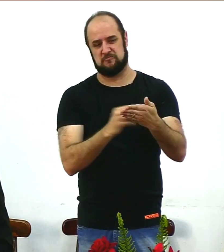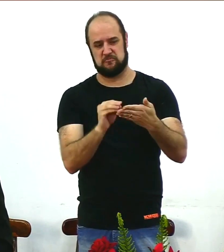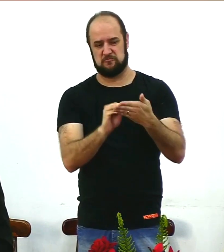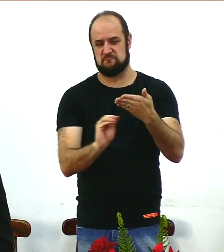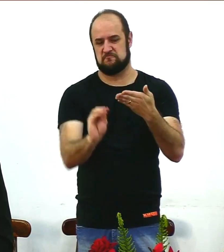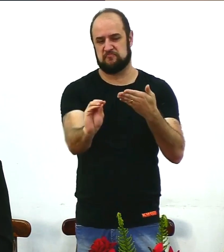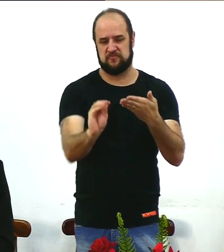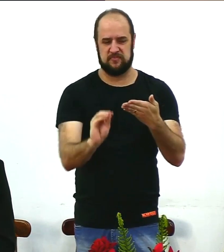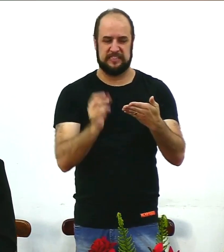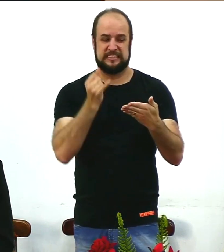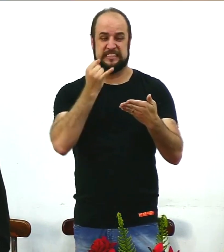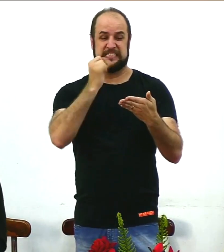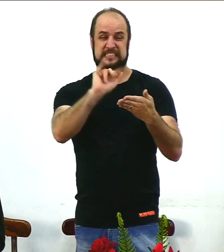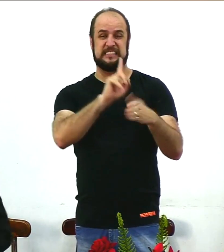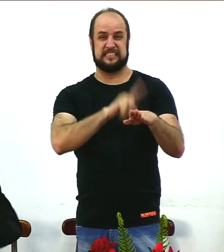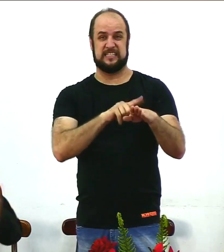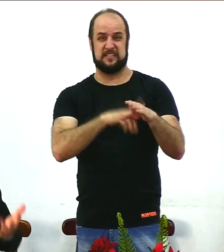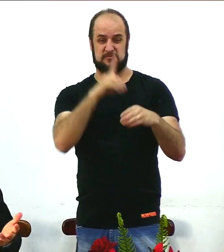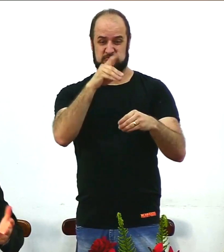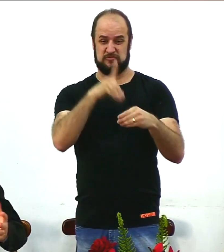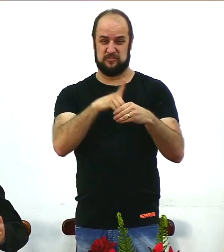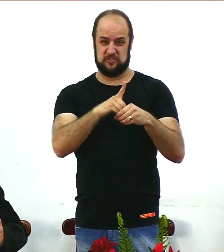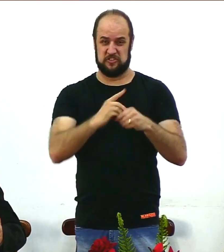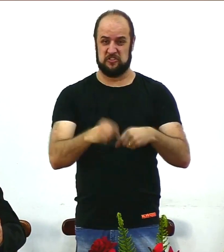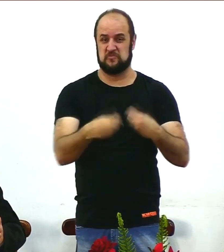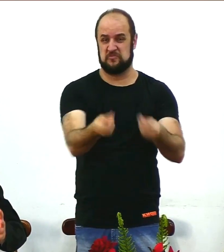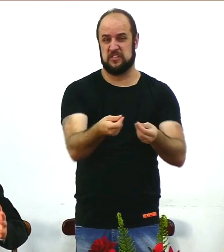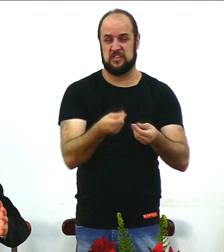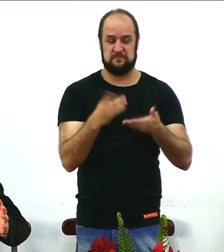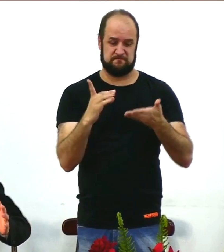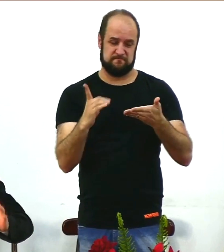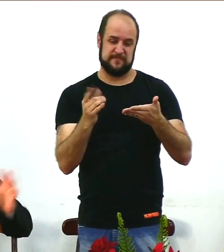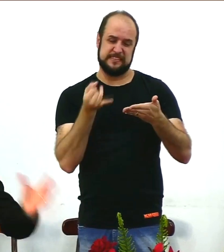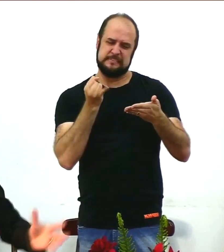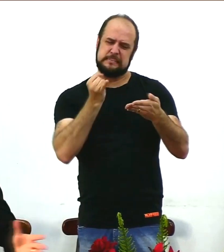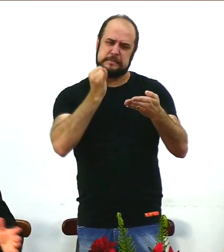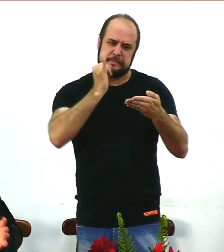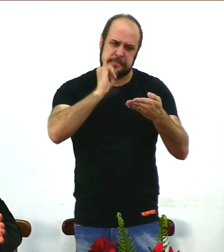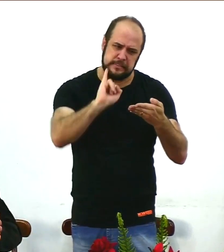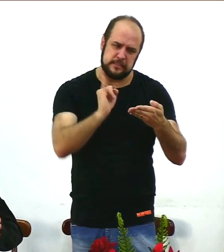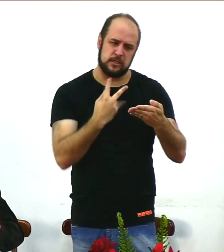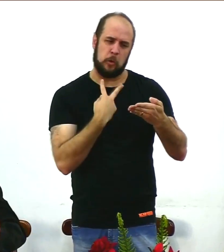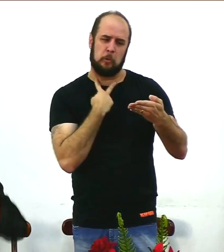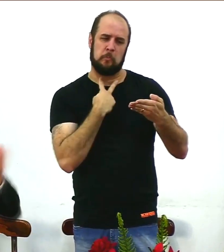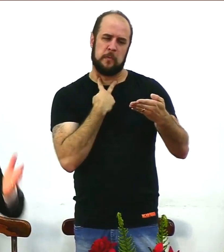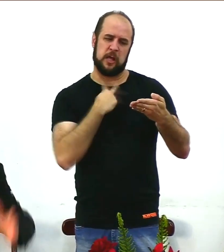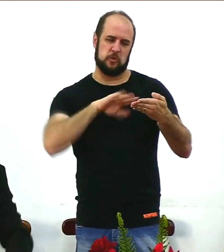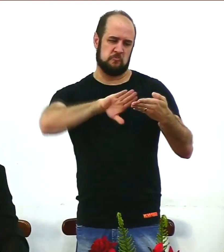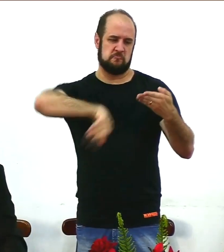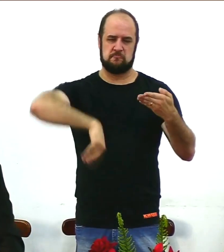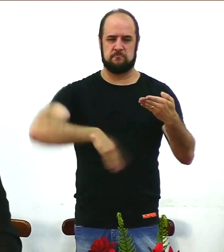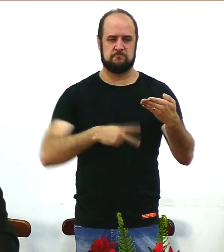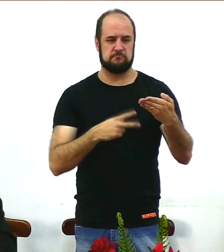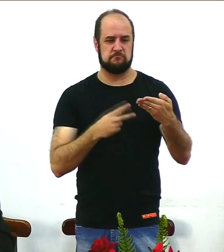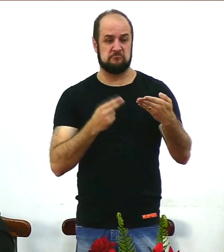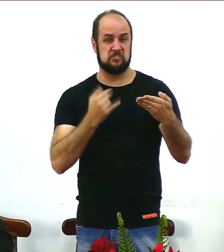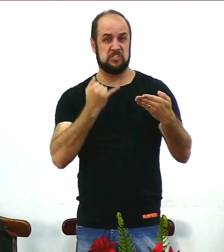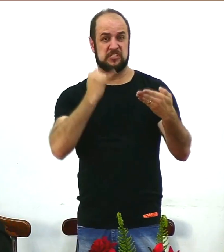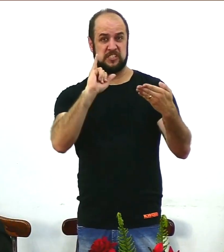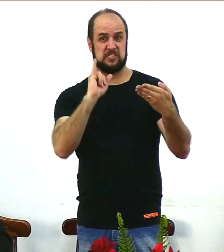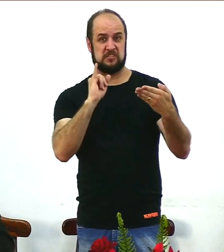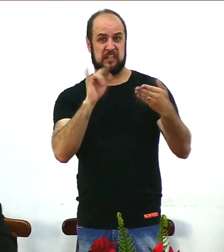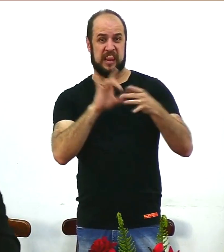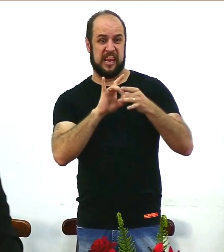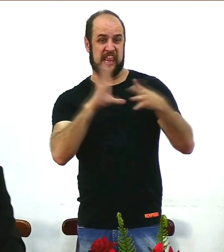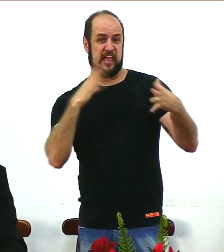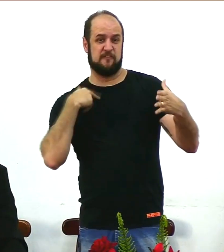pura, o coração não era consagrado, era dividido. O tempo ao Senhor era